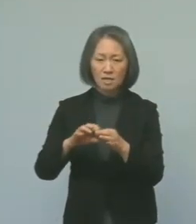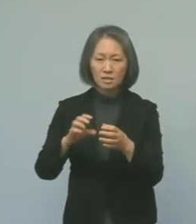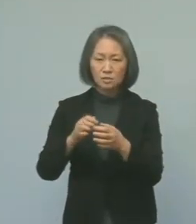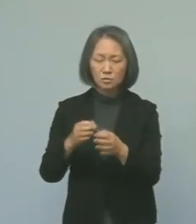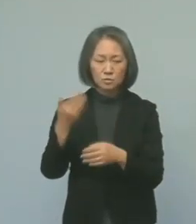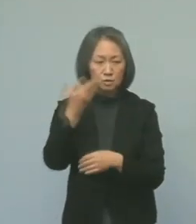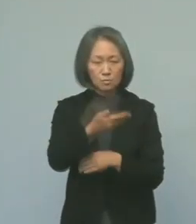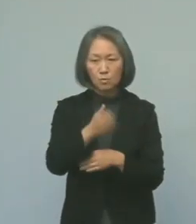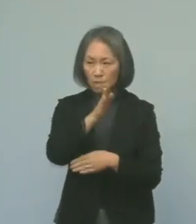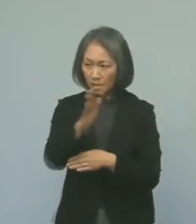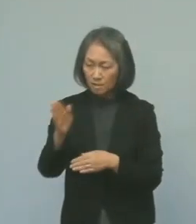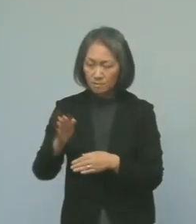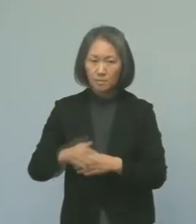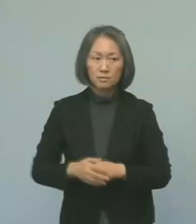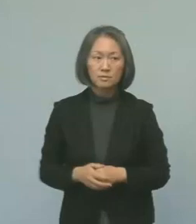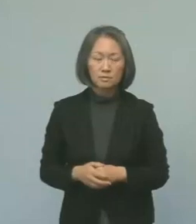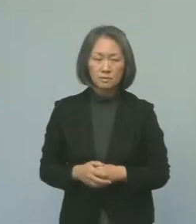か。